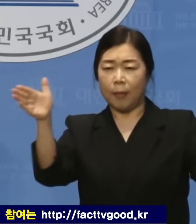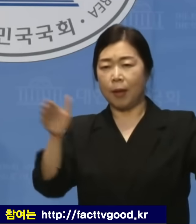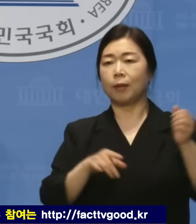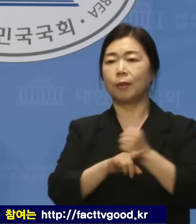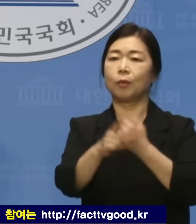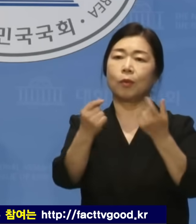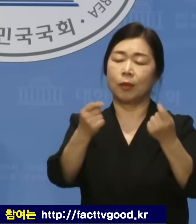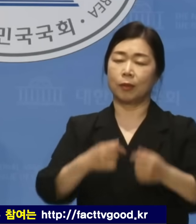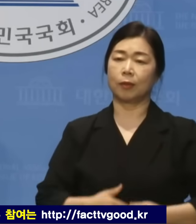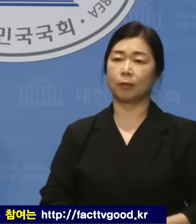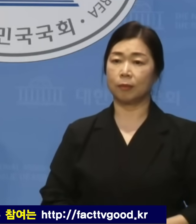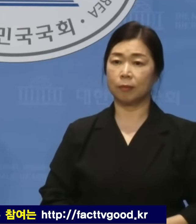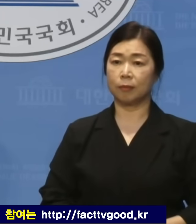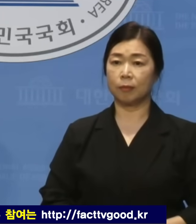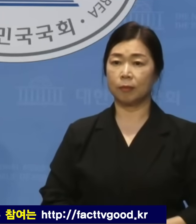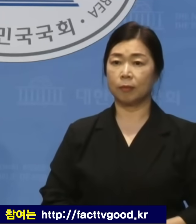의미입니다.